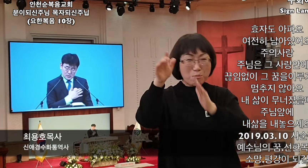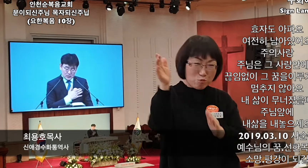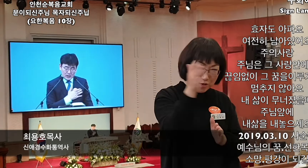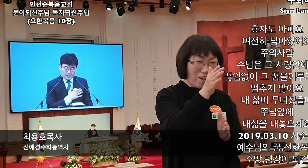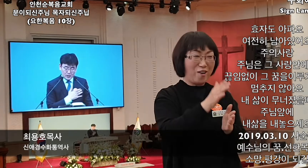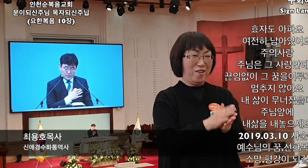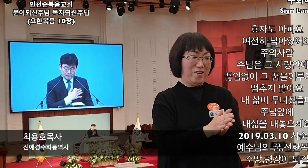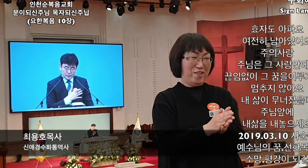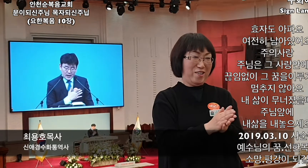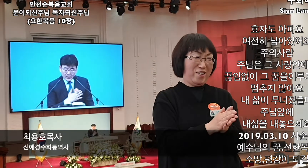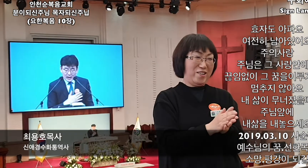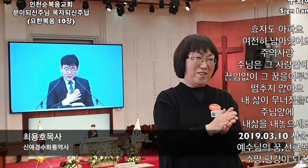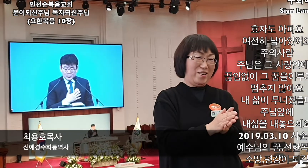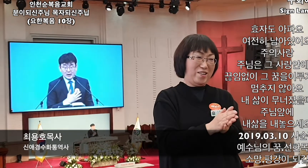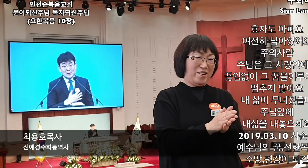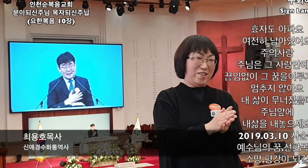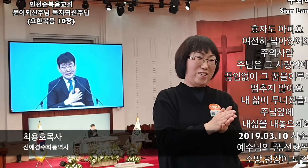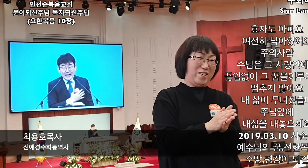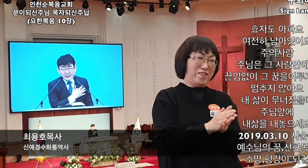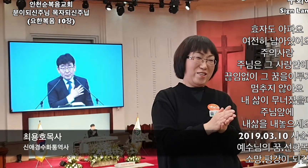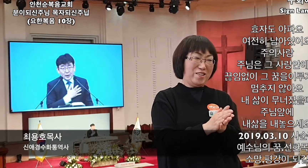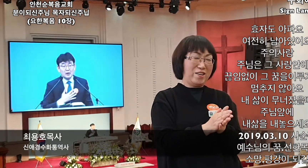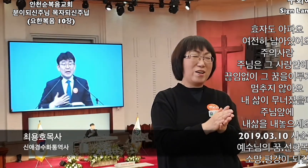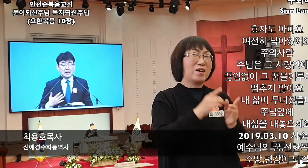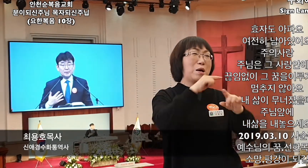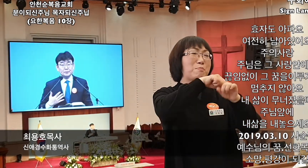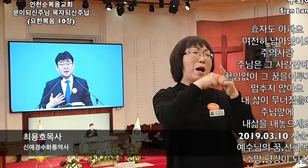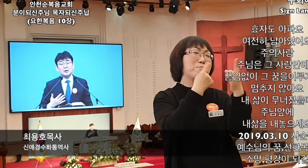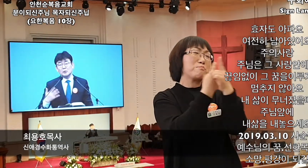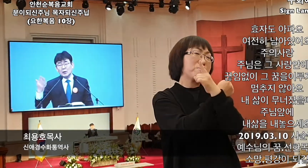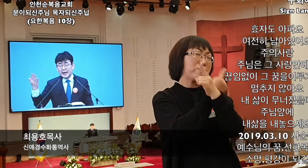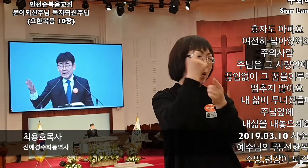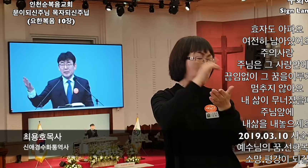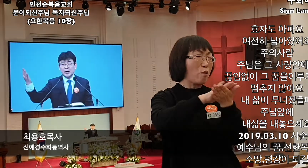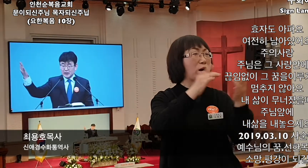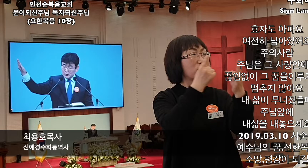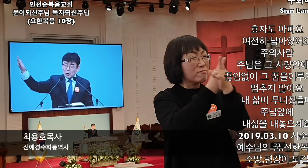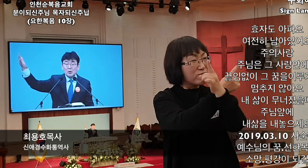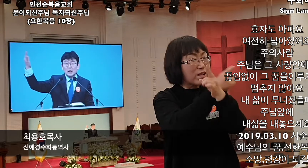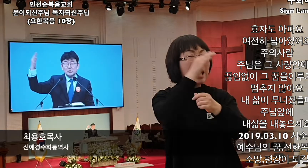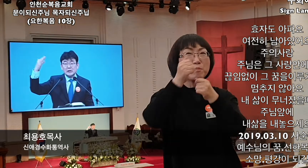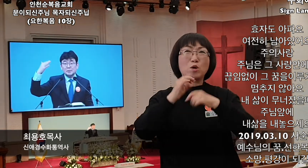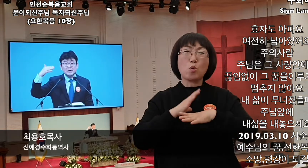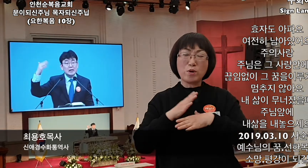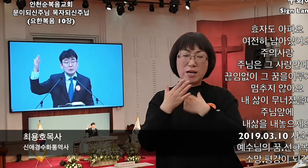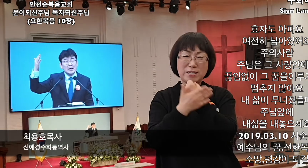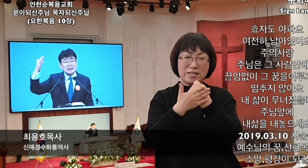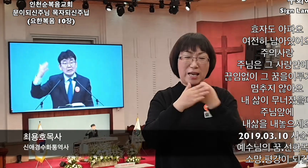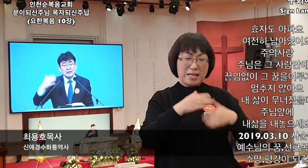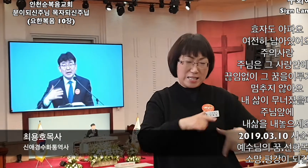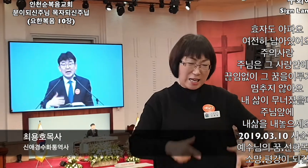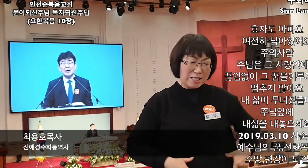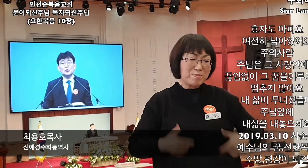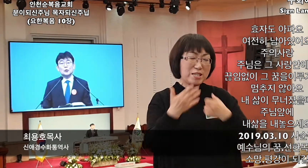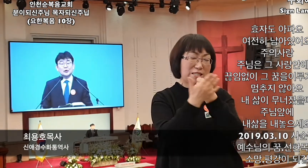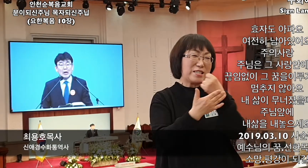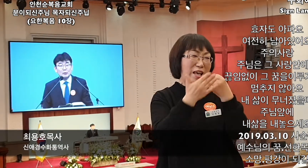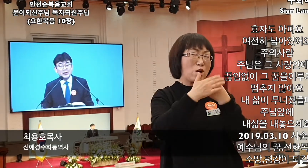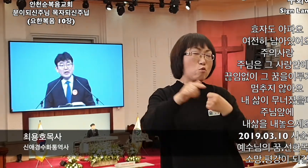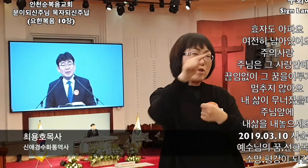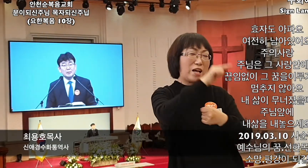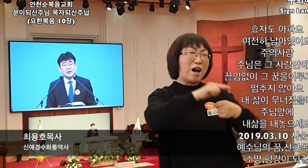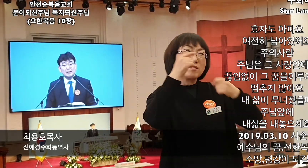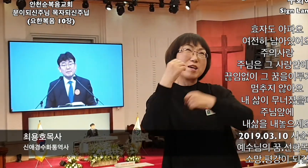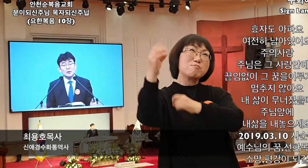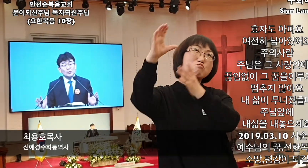그때부터 땡깡을 부릴 때와는 다른 평강이, 그리고 하나님의 놀라우신 임재하심과 그 은혜가 우리